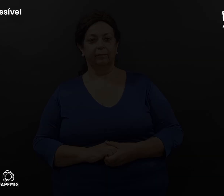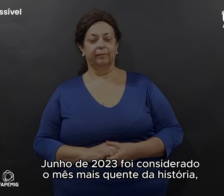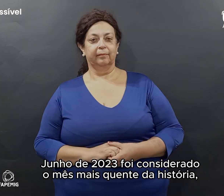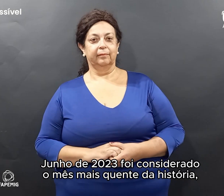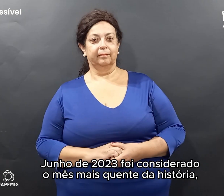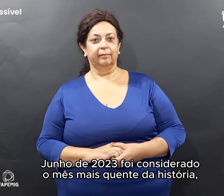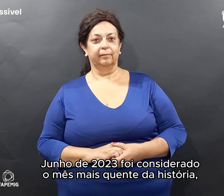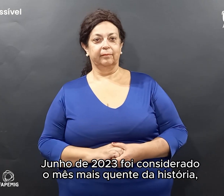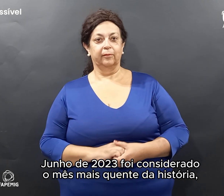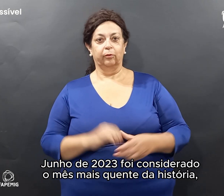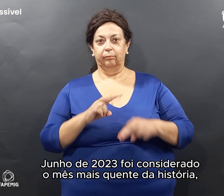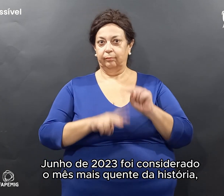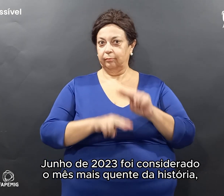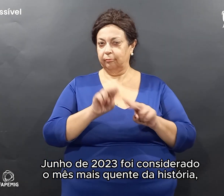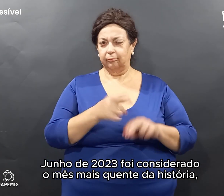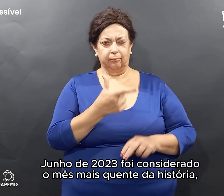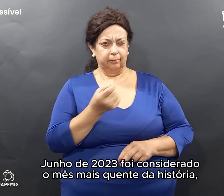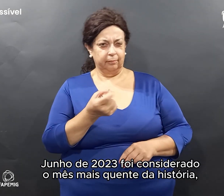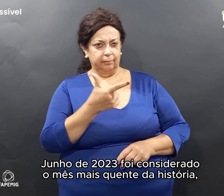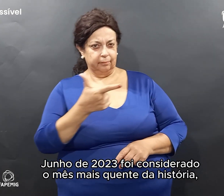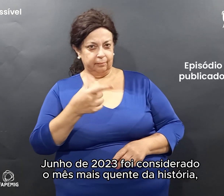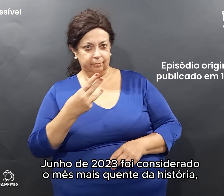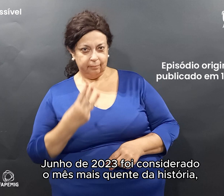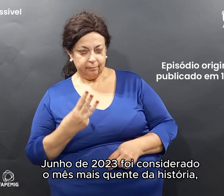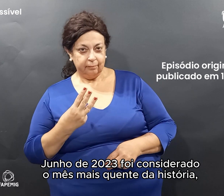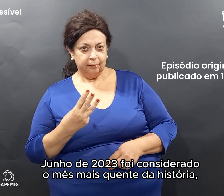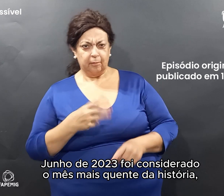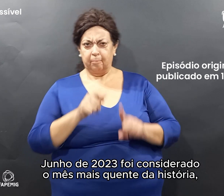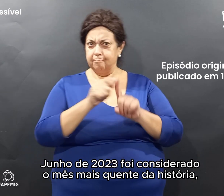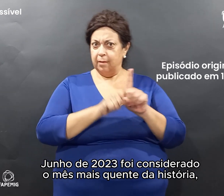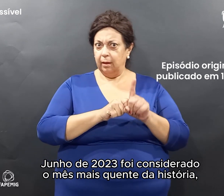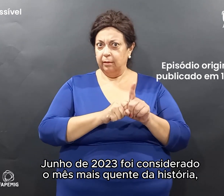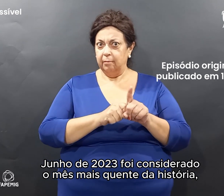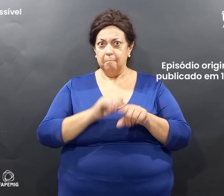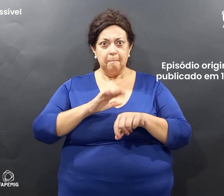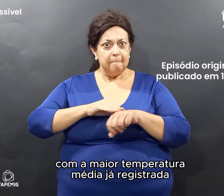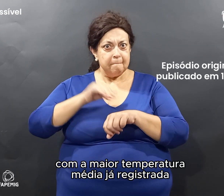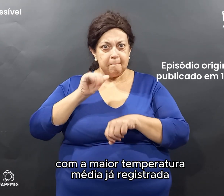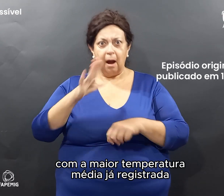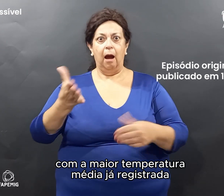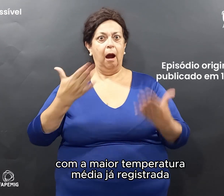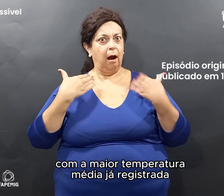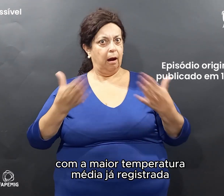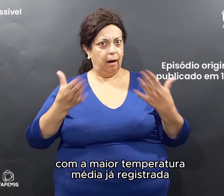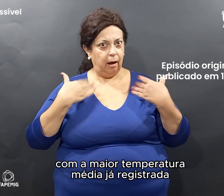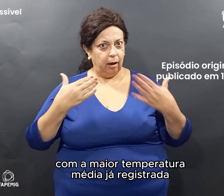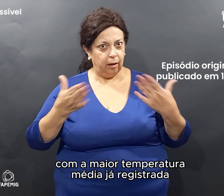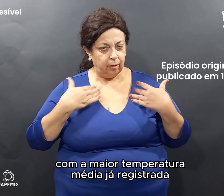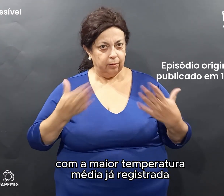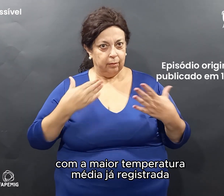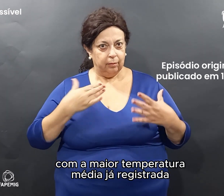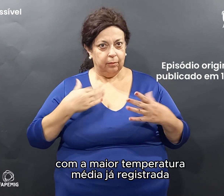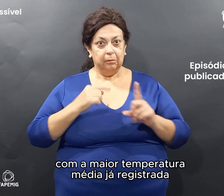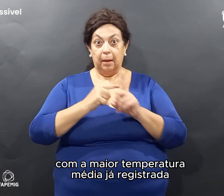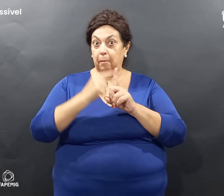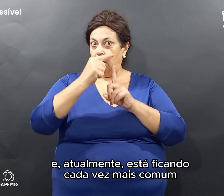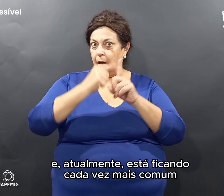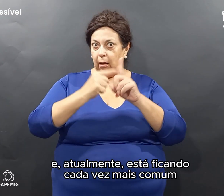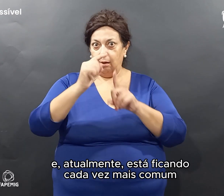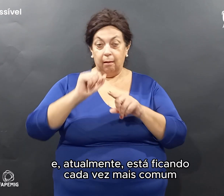Junho de 2023 foi considerado o mês mais quente da história, com a maior temperatura média já registrada. E,